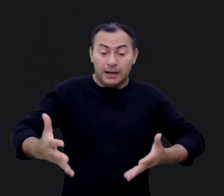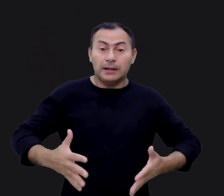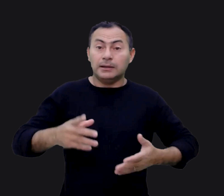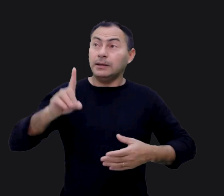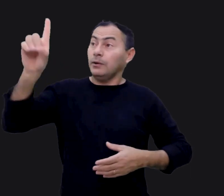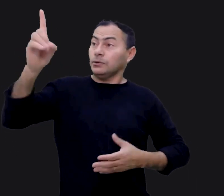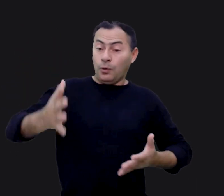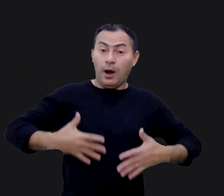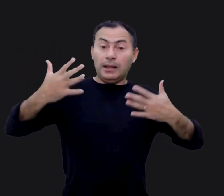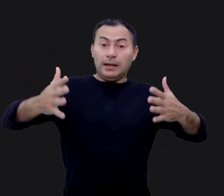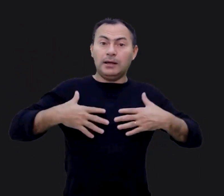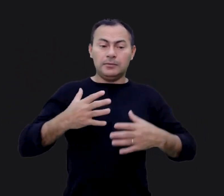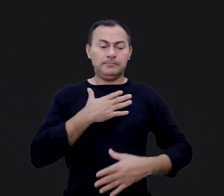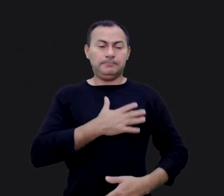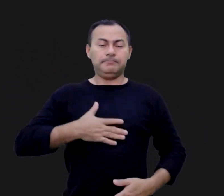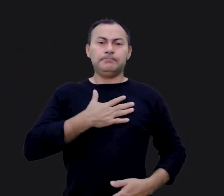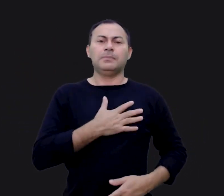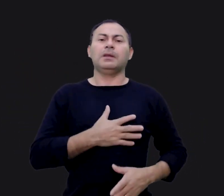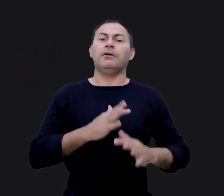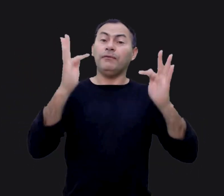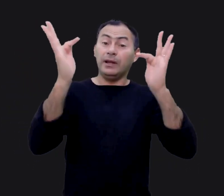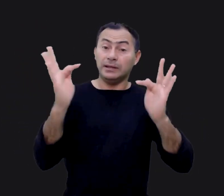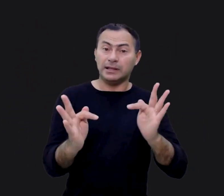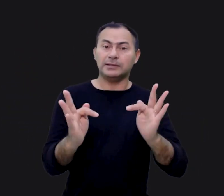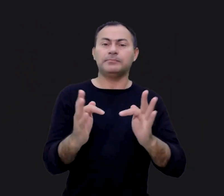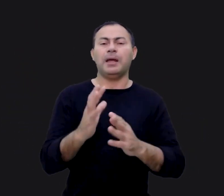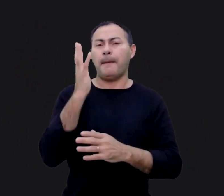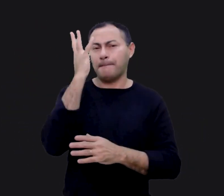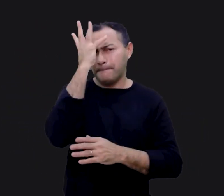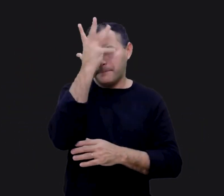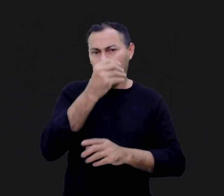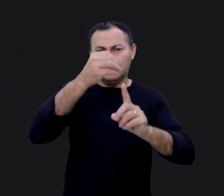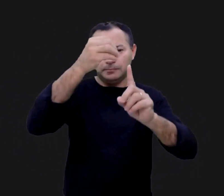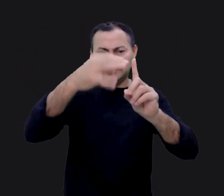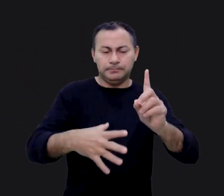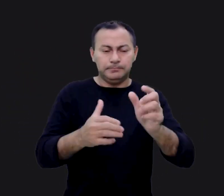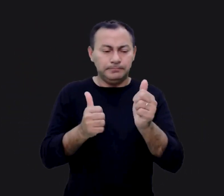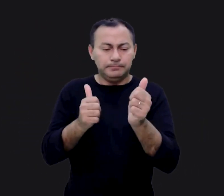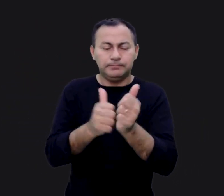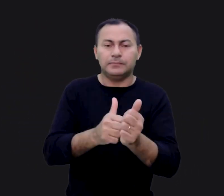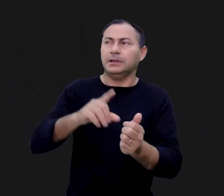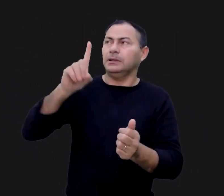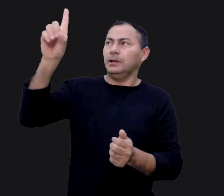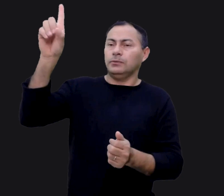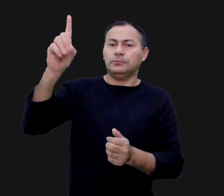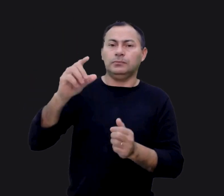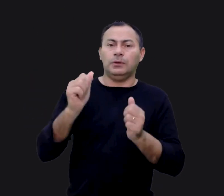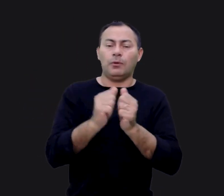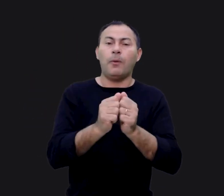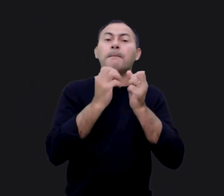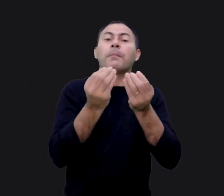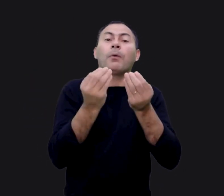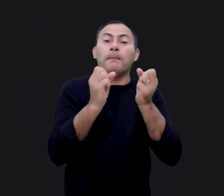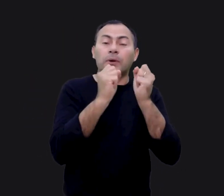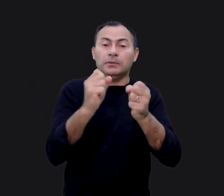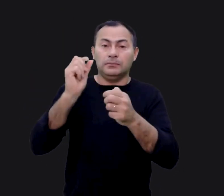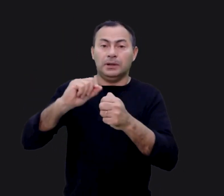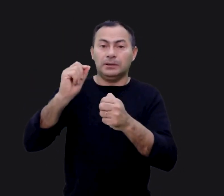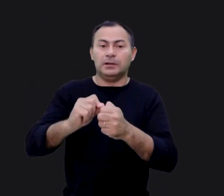Saia e sirva a Deus com prazer e satisfação. Esta é a bela descrição da aproximação de Deus. Como poderemos fazer